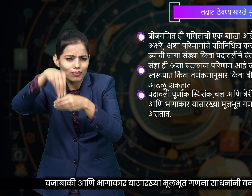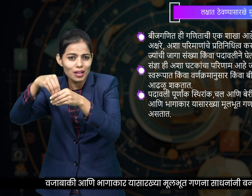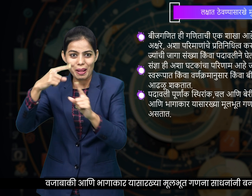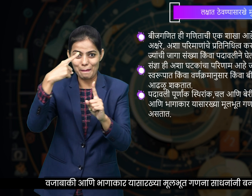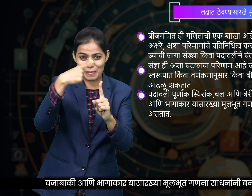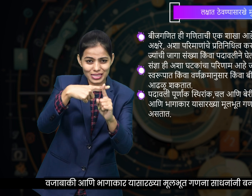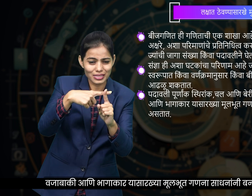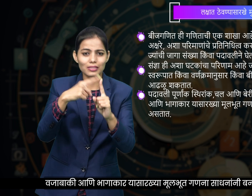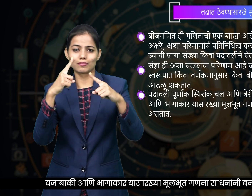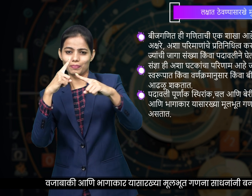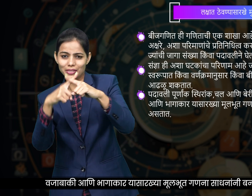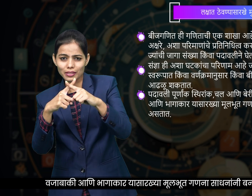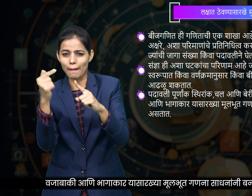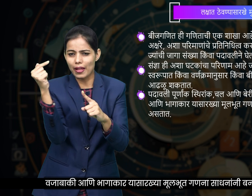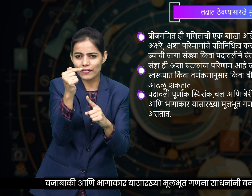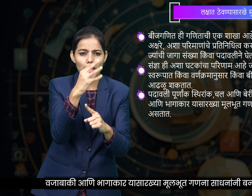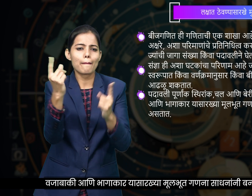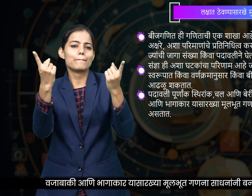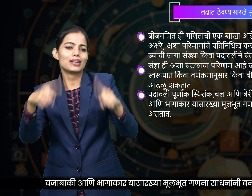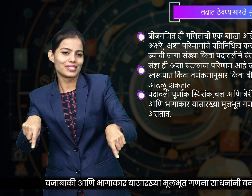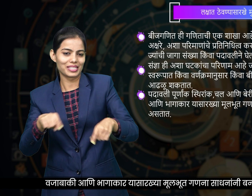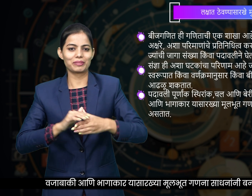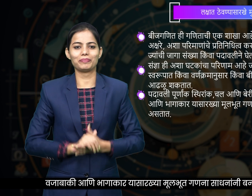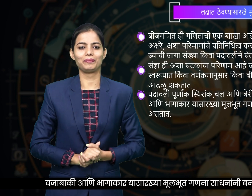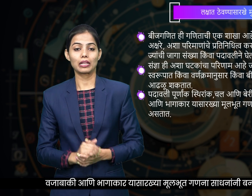मूलभूत गणना साधनांनी बनलेली असतात.